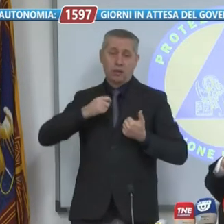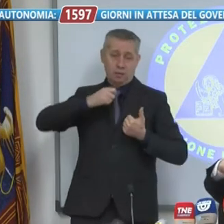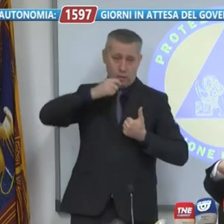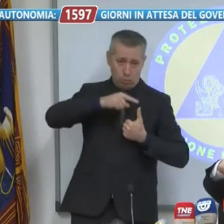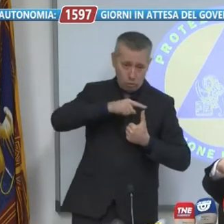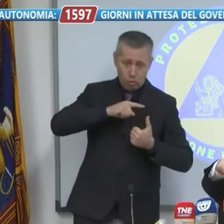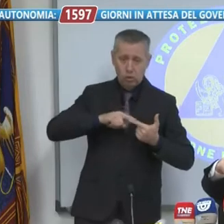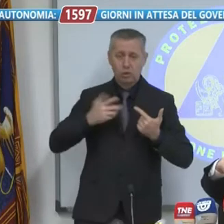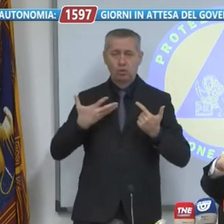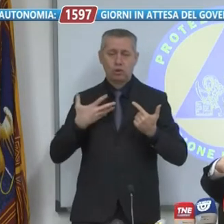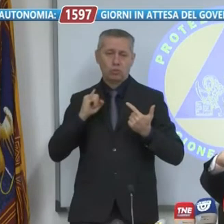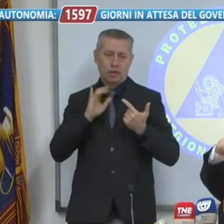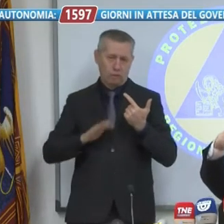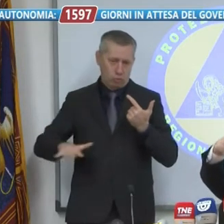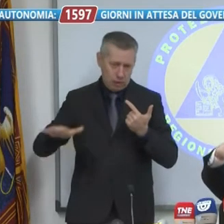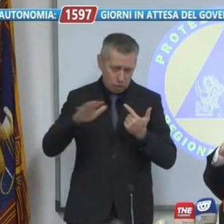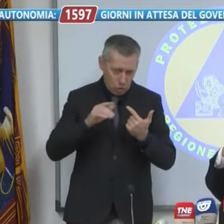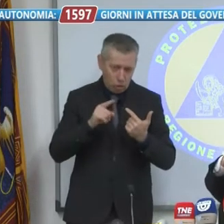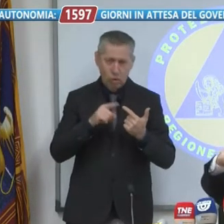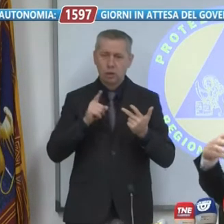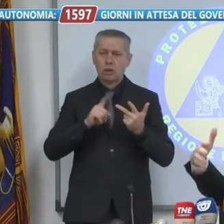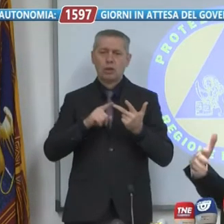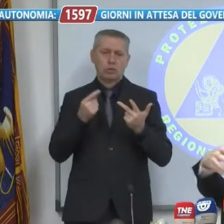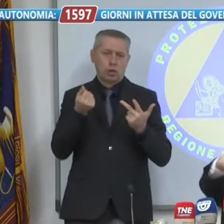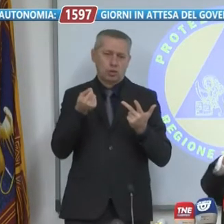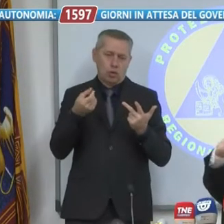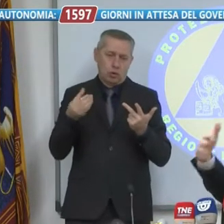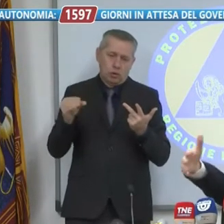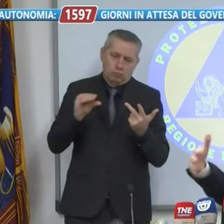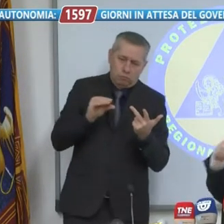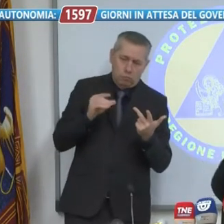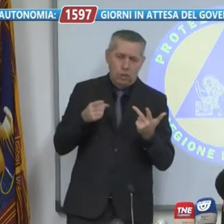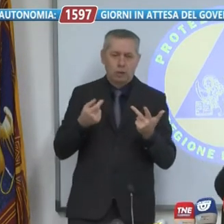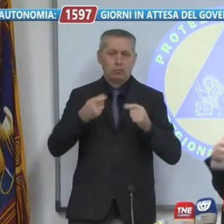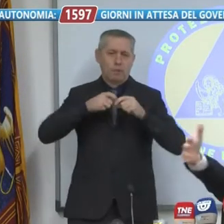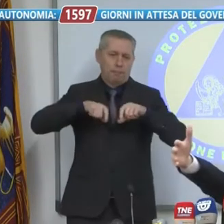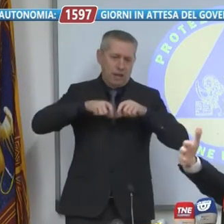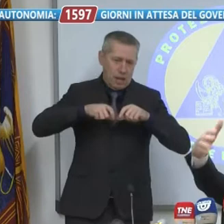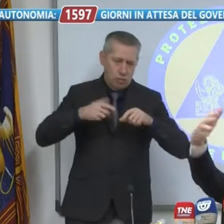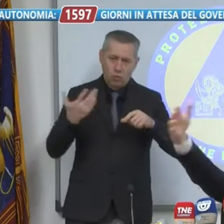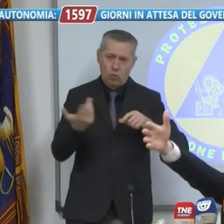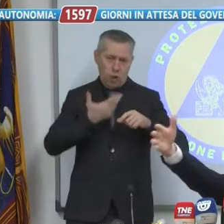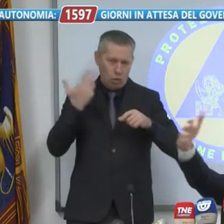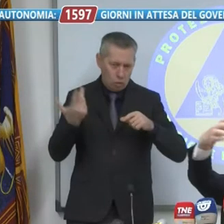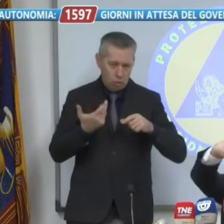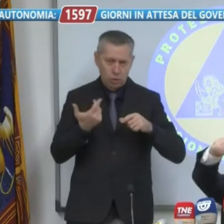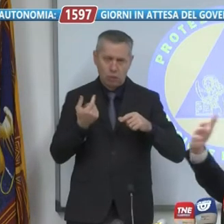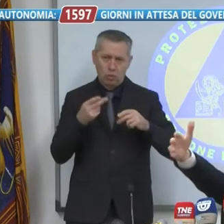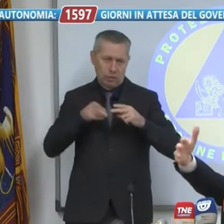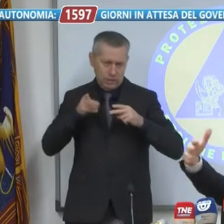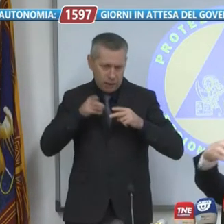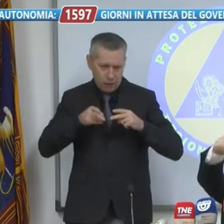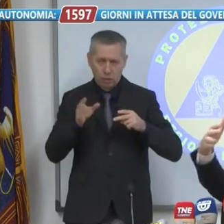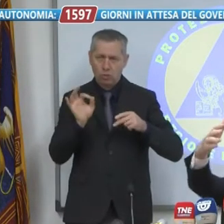informazioni, che so, un prestito d'onore per comprarsi un biglietto, le solite robe, per il treno,